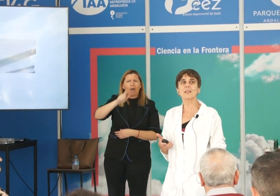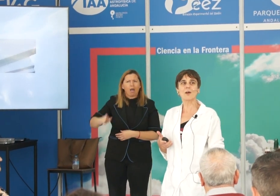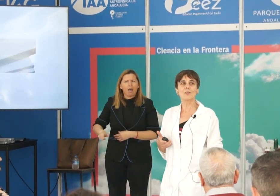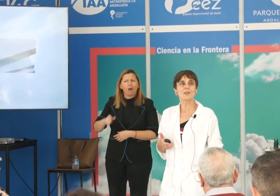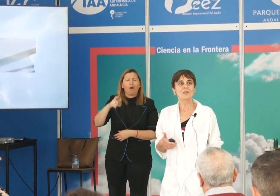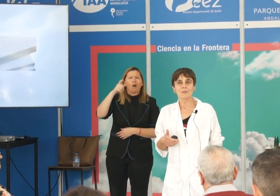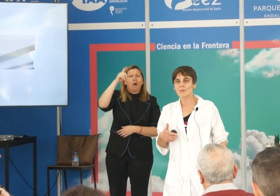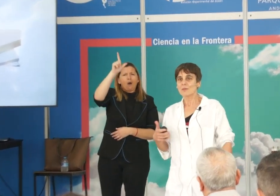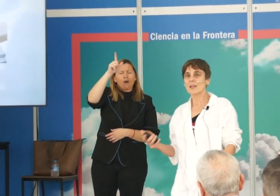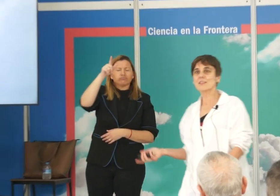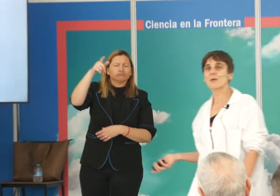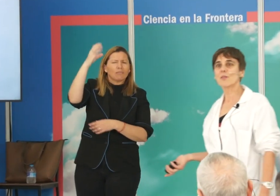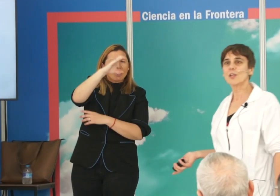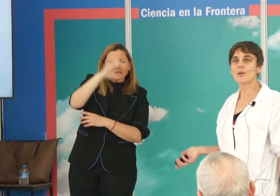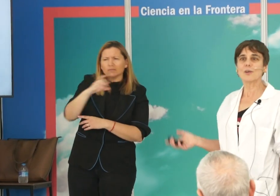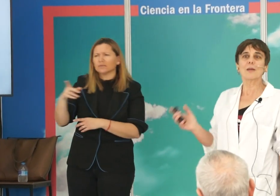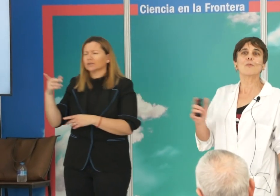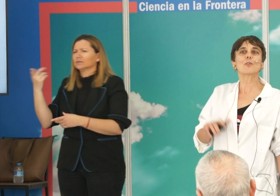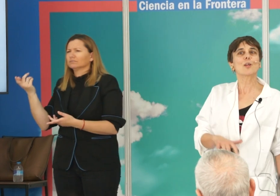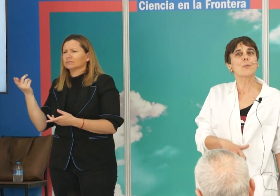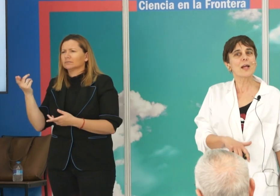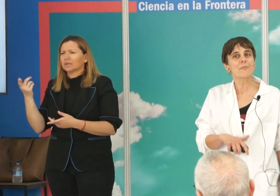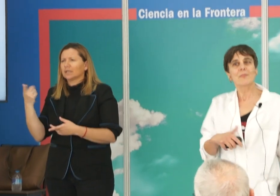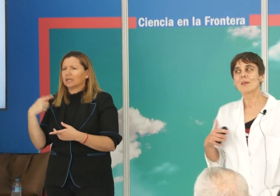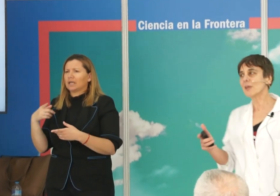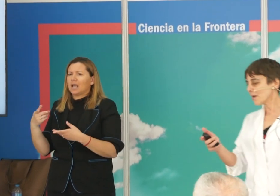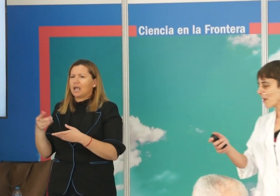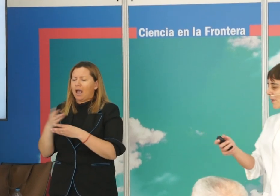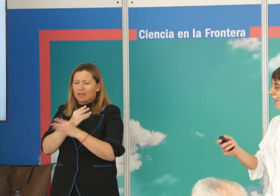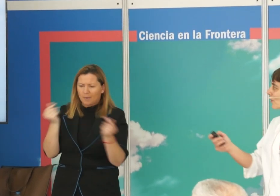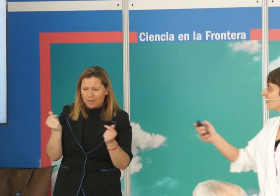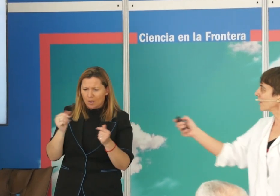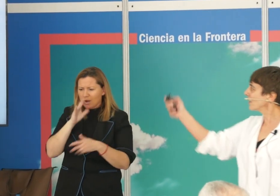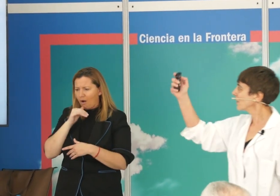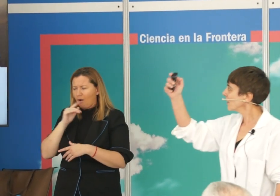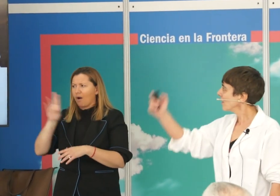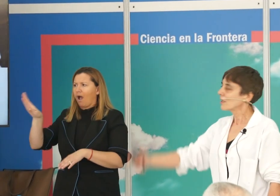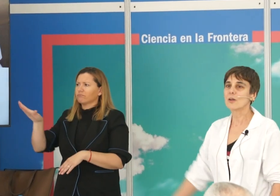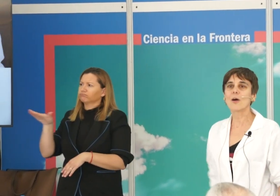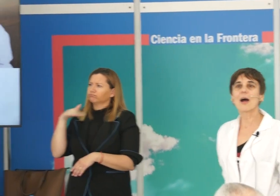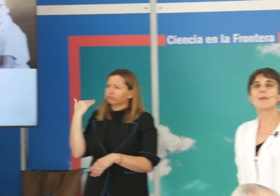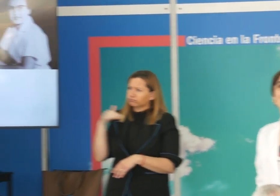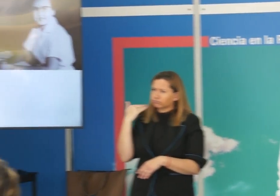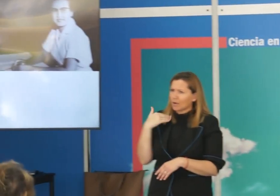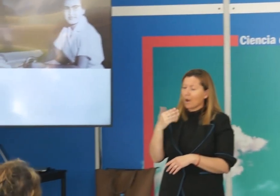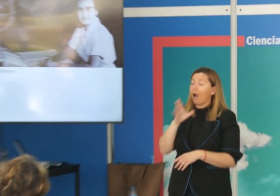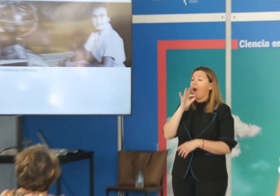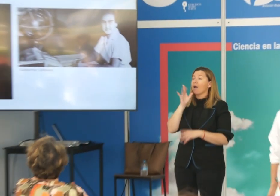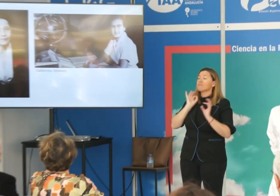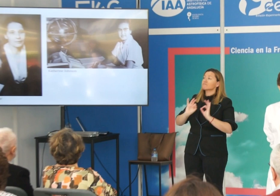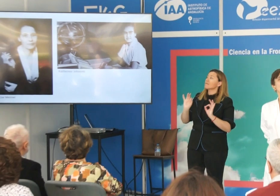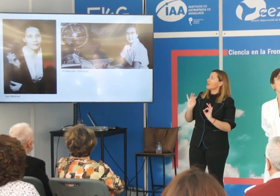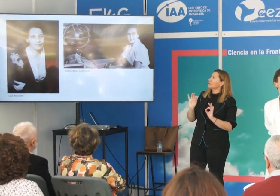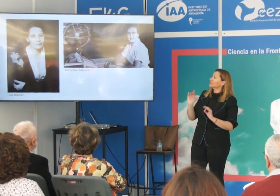que han estado, que han desaparecido, que hemos vuelto a recuperar. Bien, especialmente nos hablaremos de